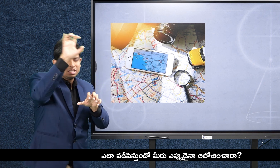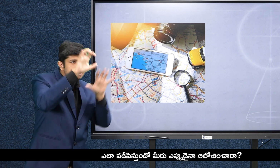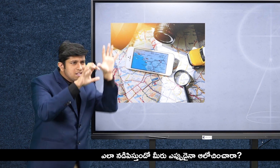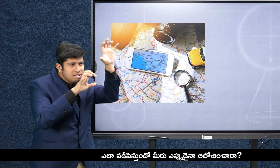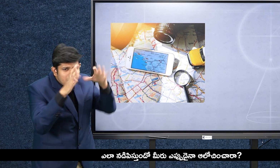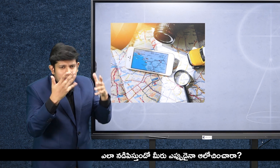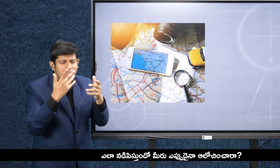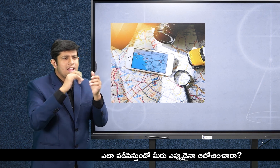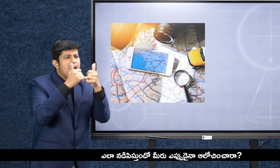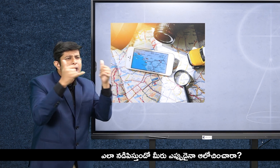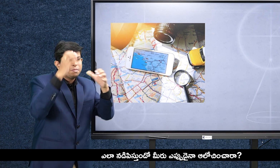ఆలోచించారా